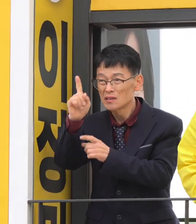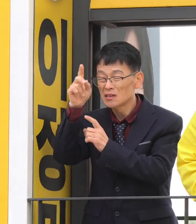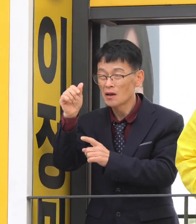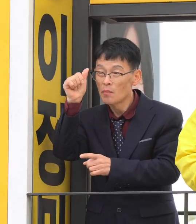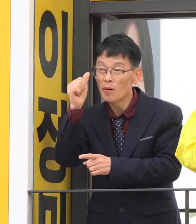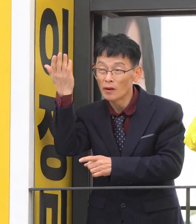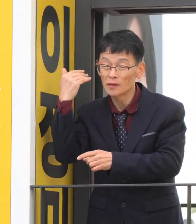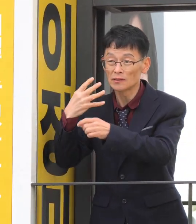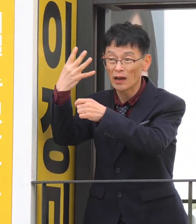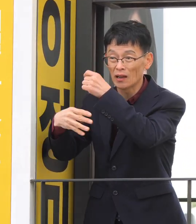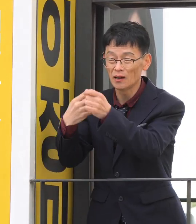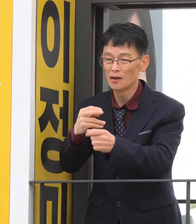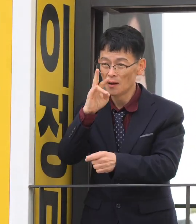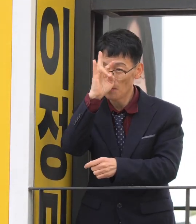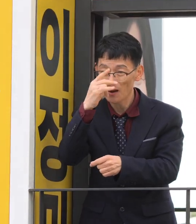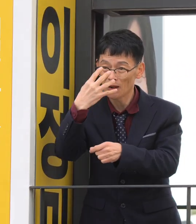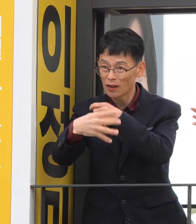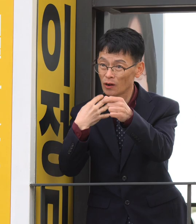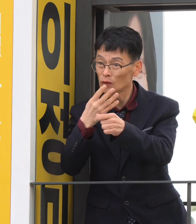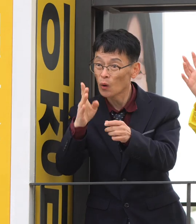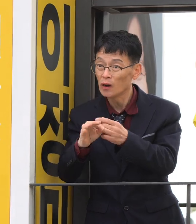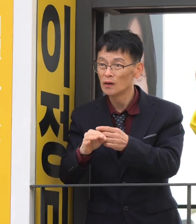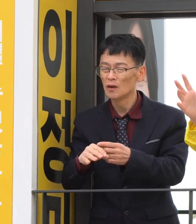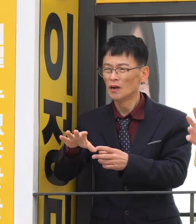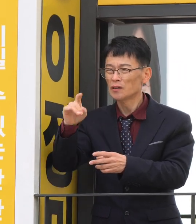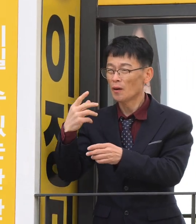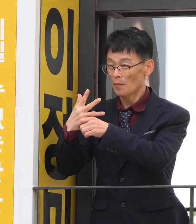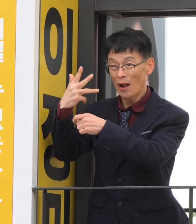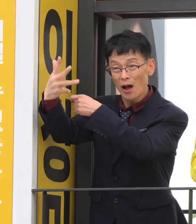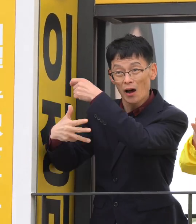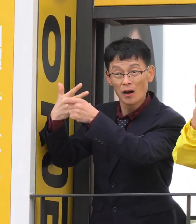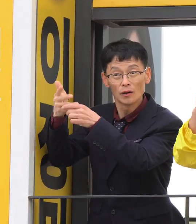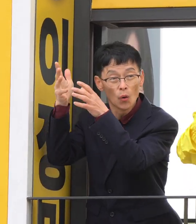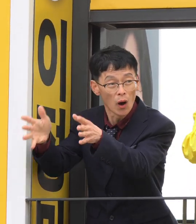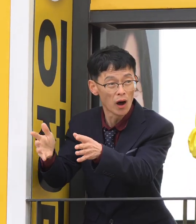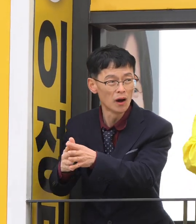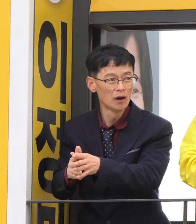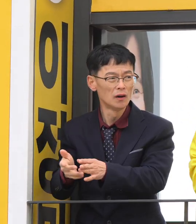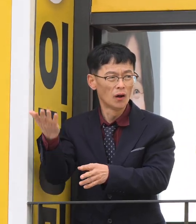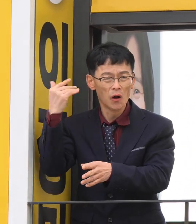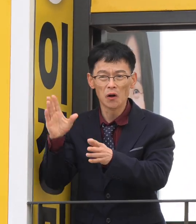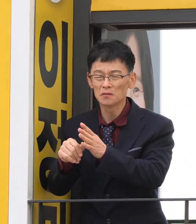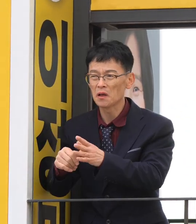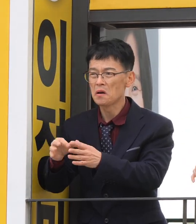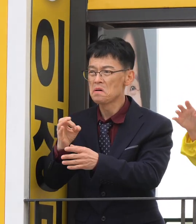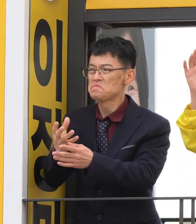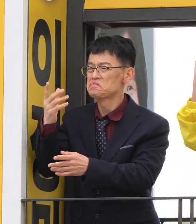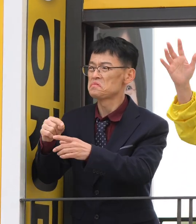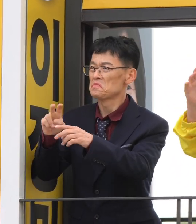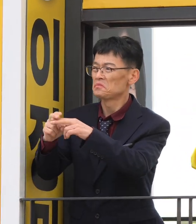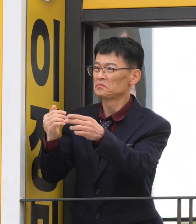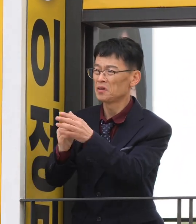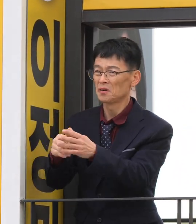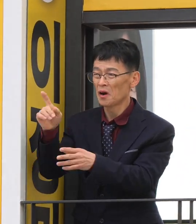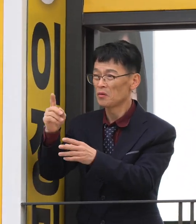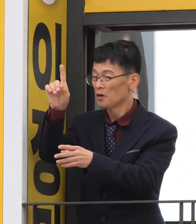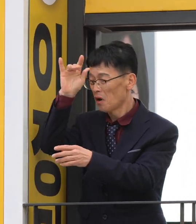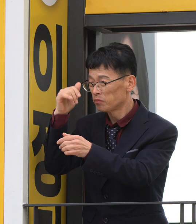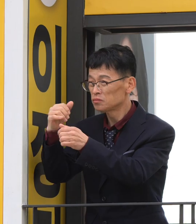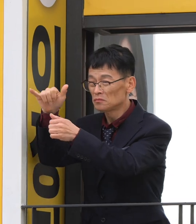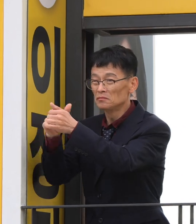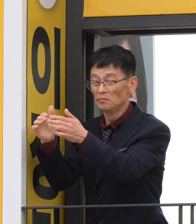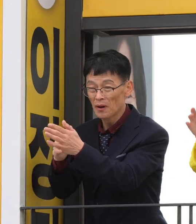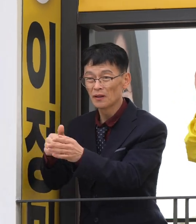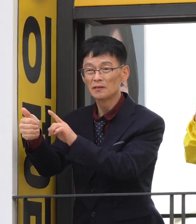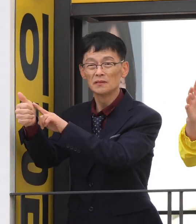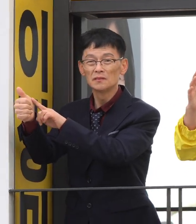정부 4년, 박근혜 정부 4년, 총 8년 동안 고위 기관장을 지내며 두 정부에